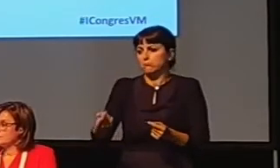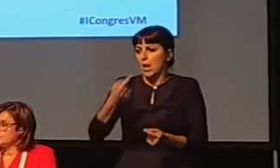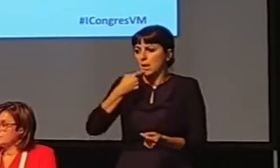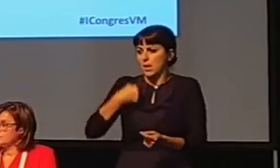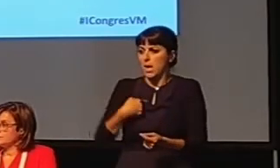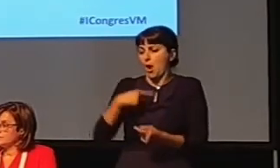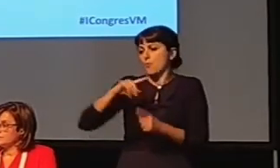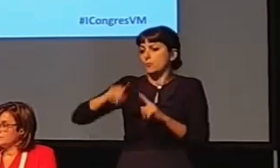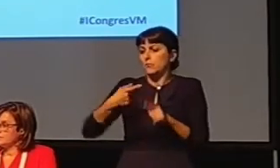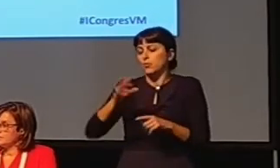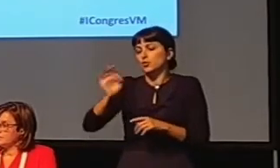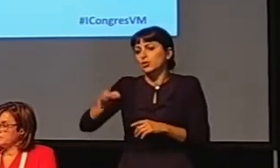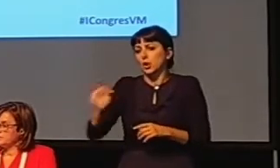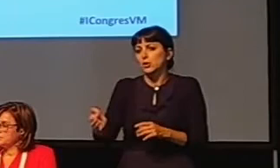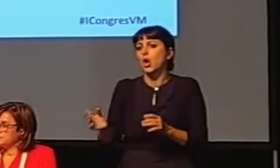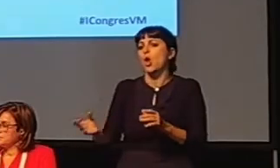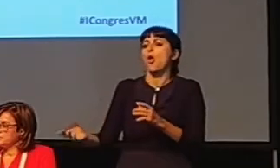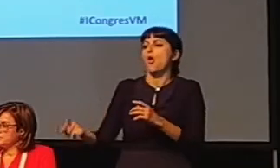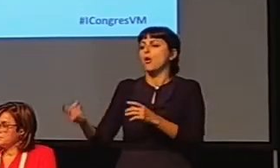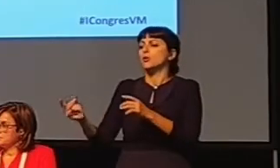fent, sí, i que us esteu coordinant.